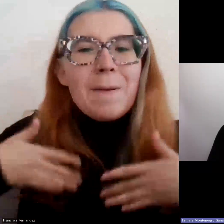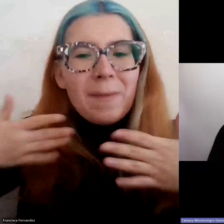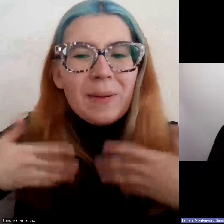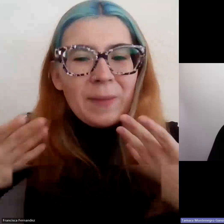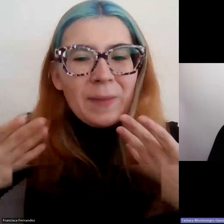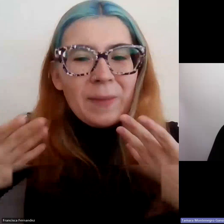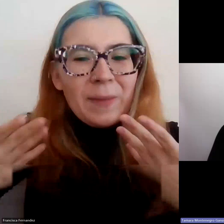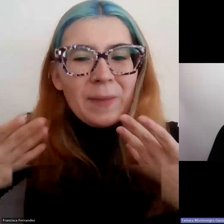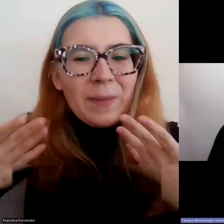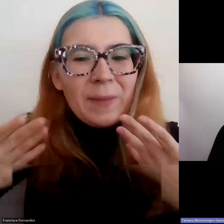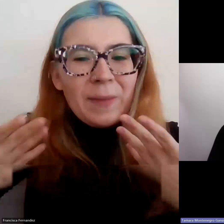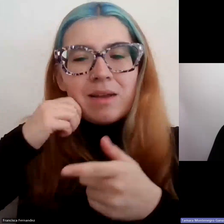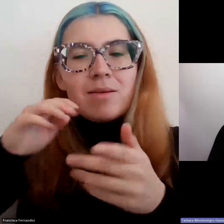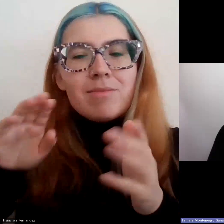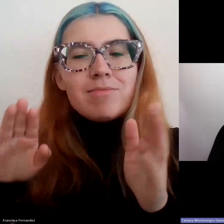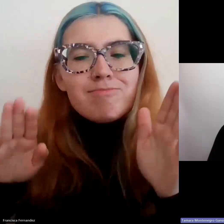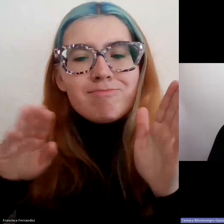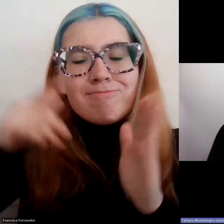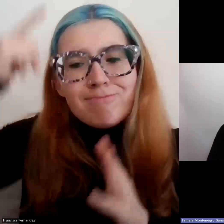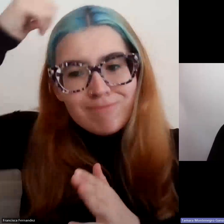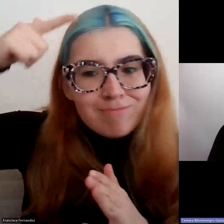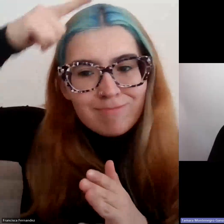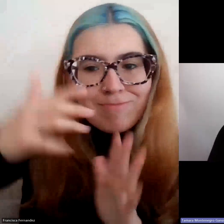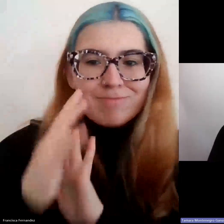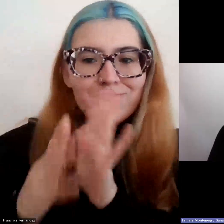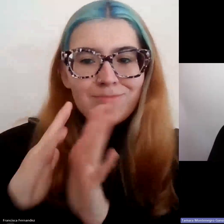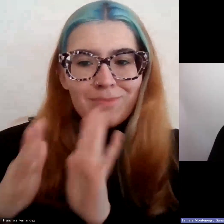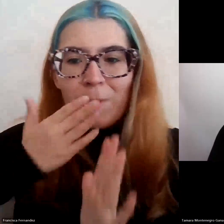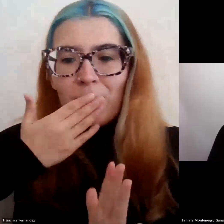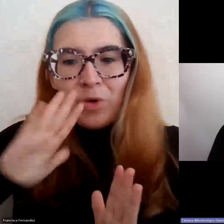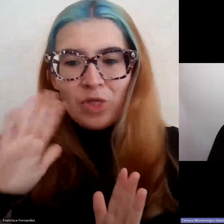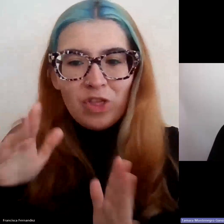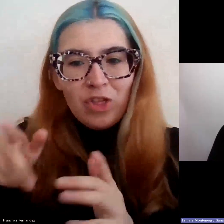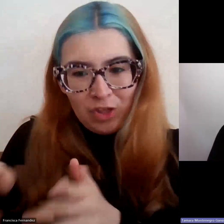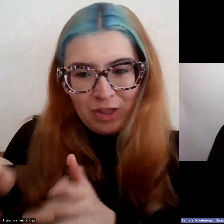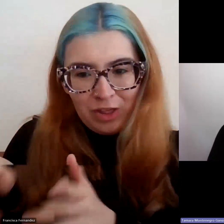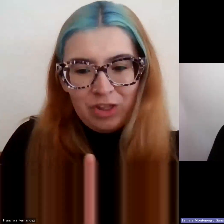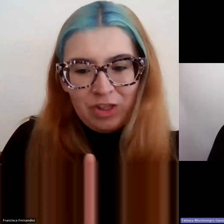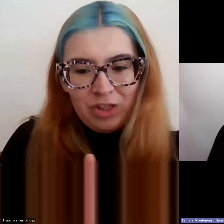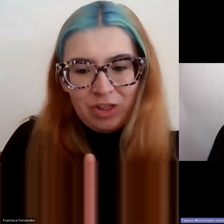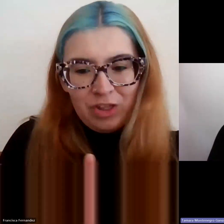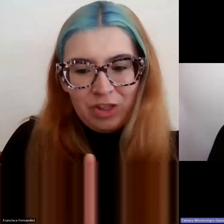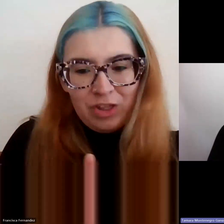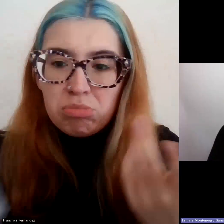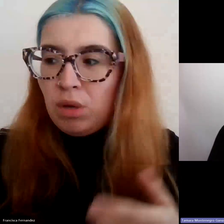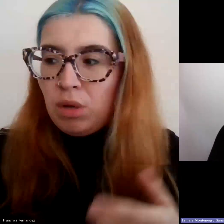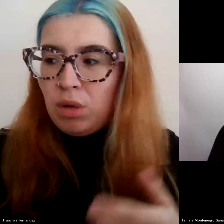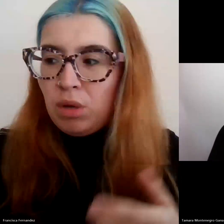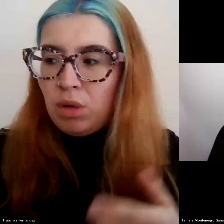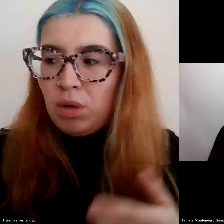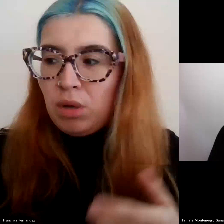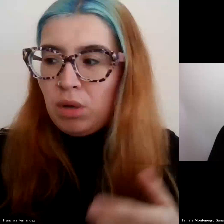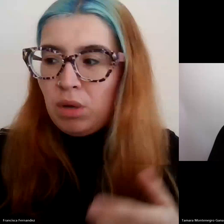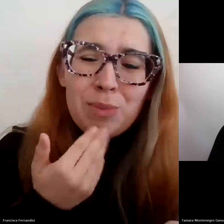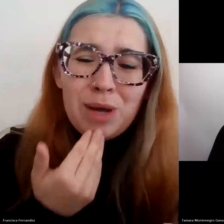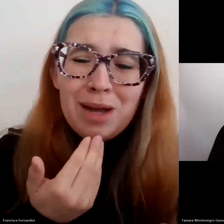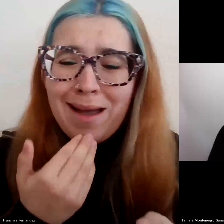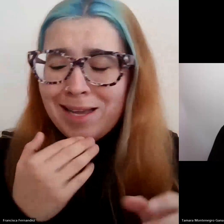Diferentes ideas se van generando con esa misma letra, para que puedan desarrollar el lenguaje.